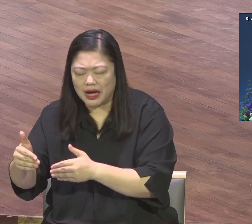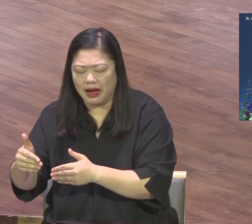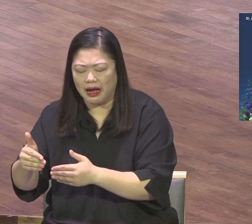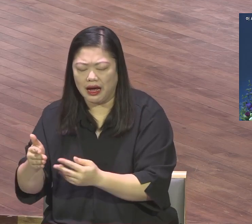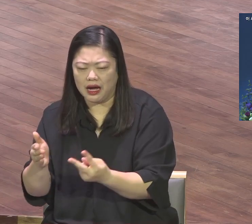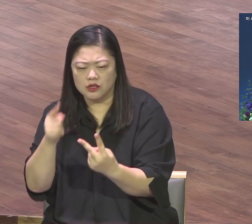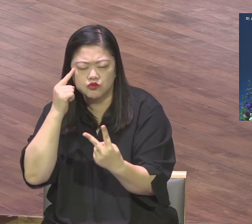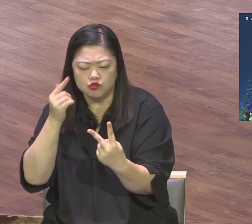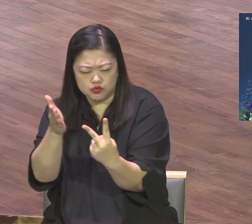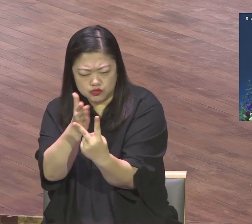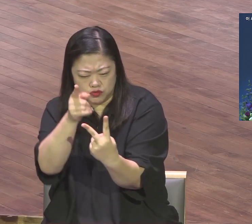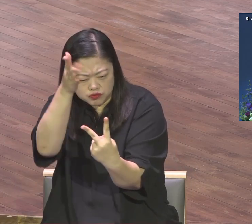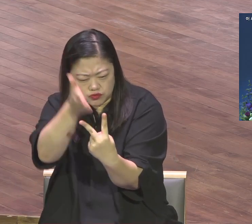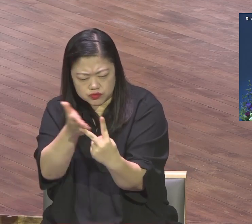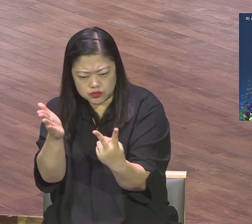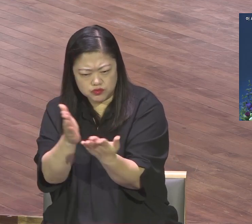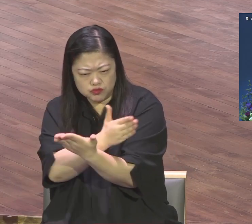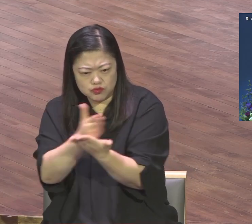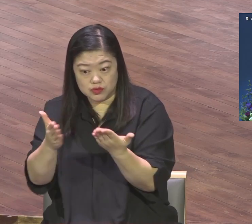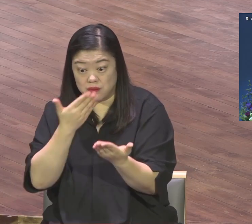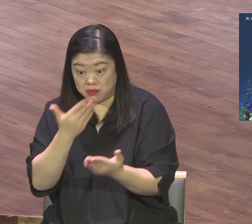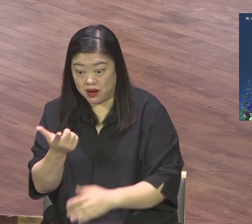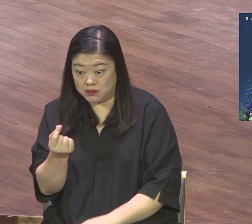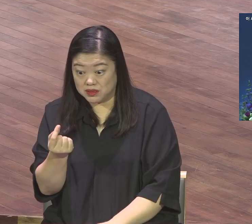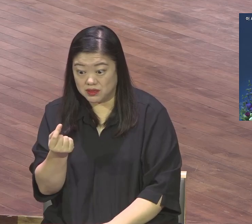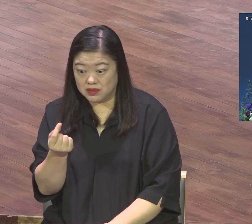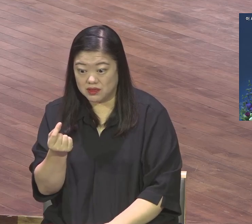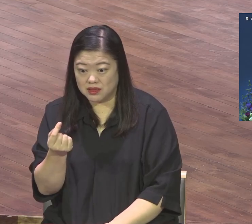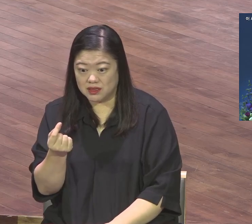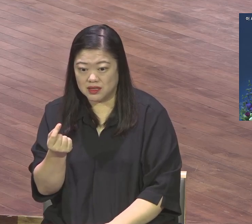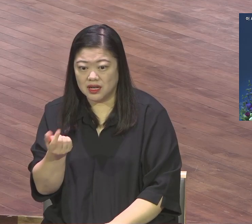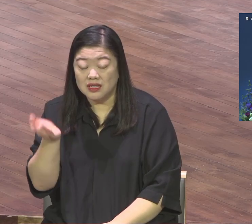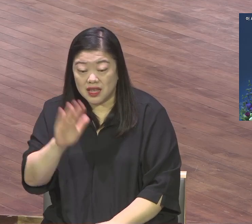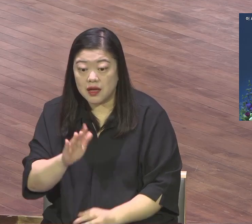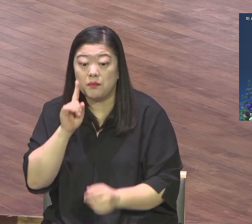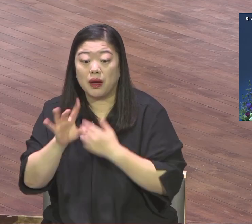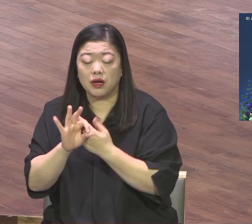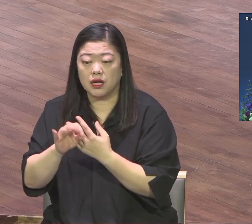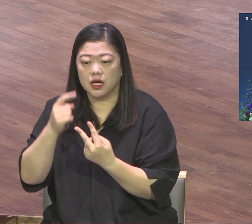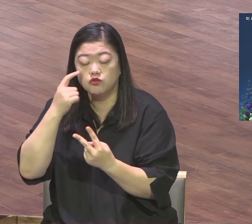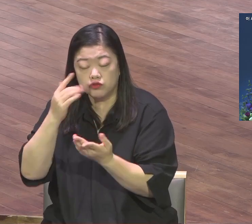감정, 내 기분, 내 자존심 그 싸움이지.